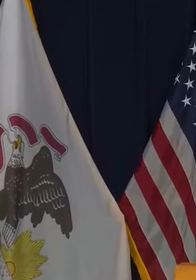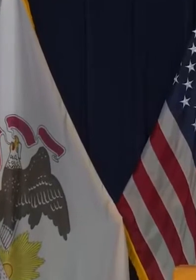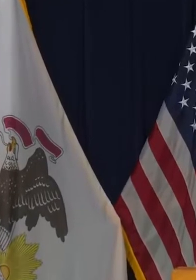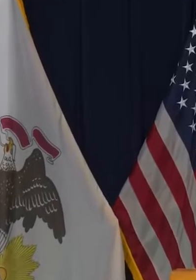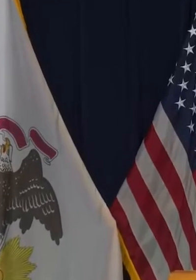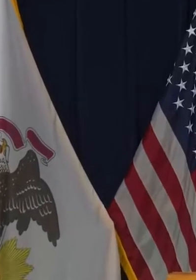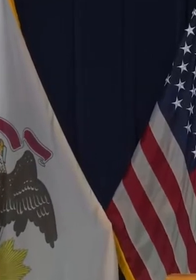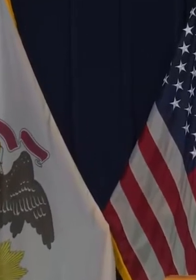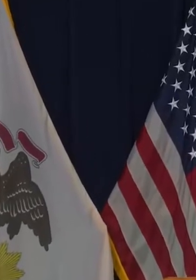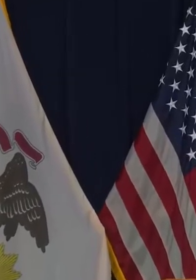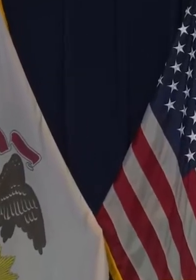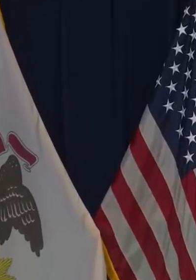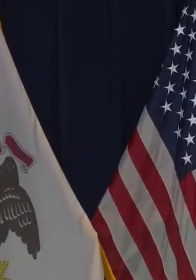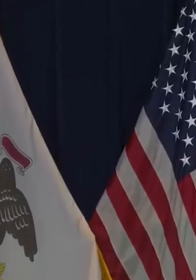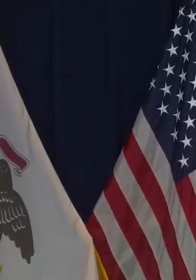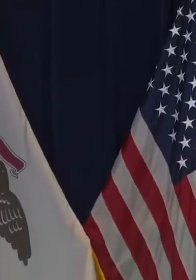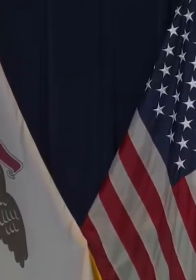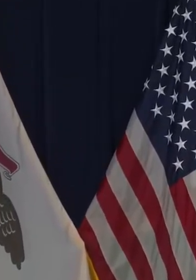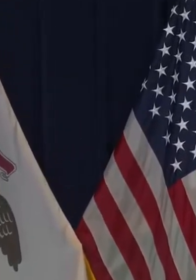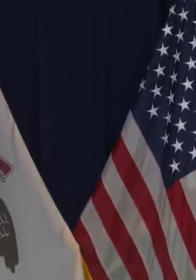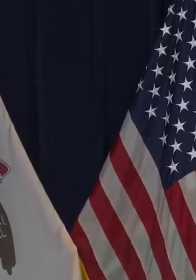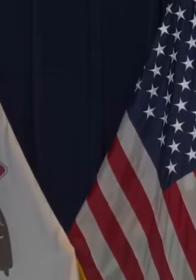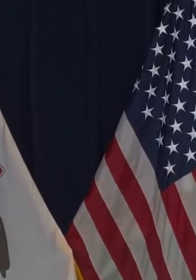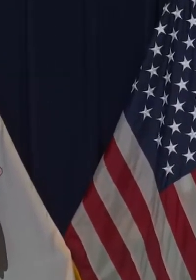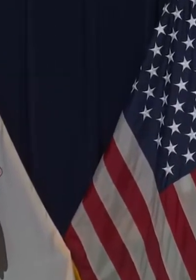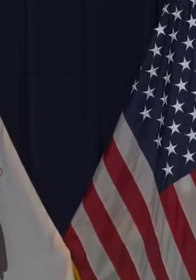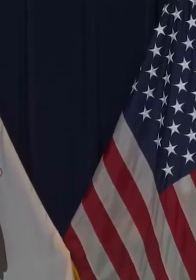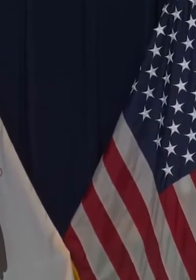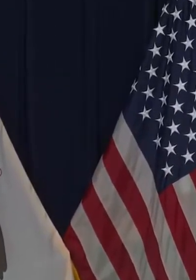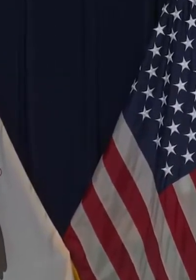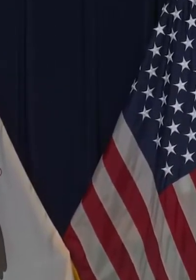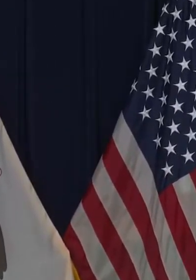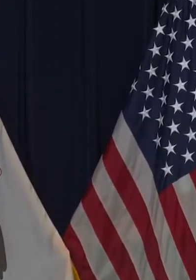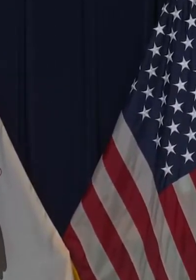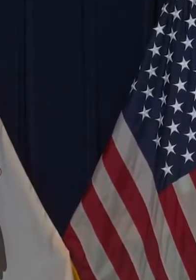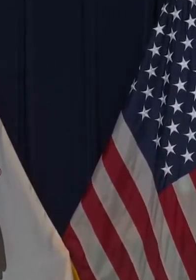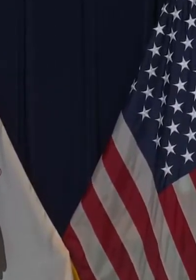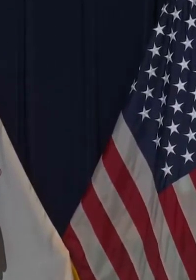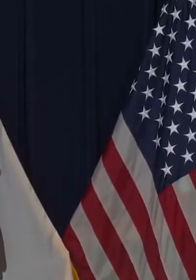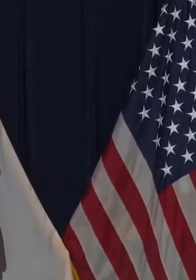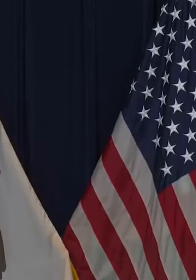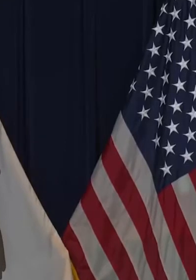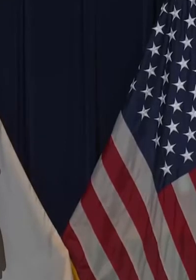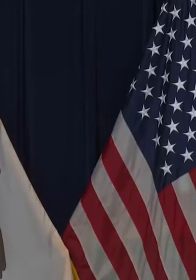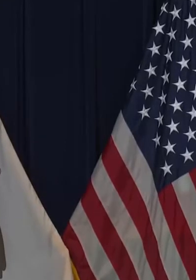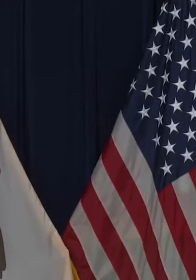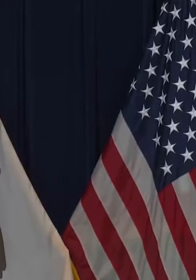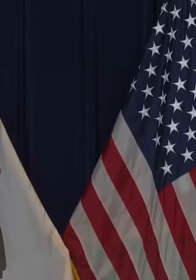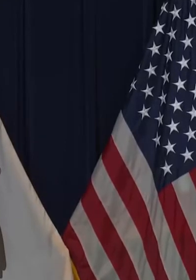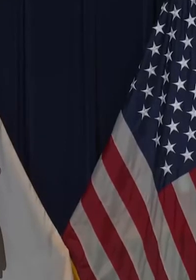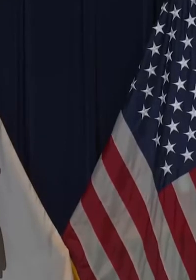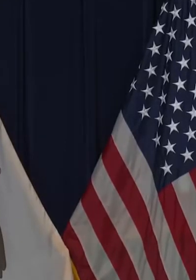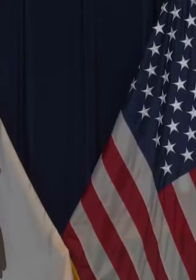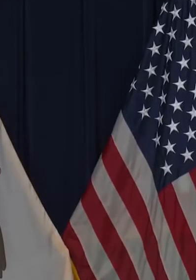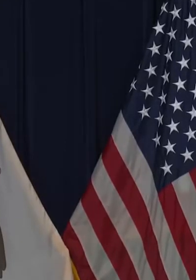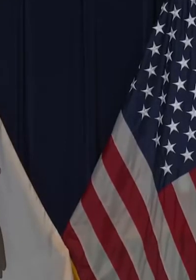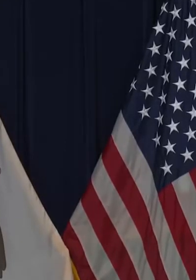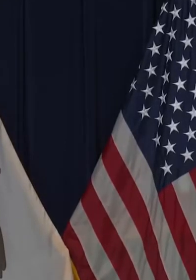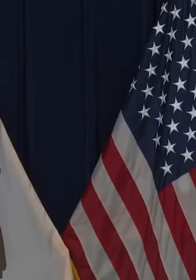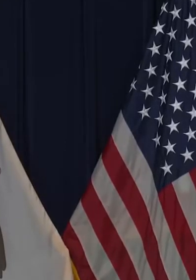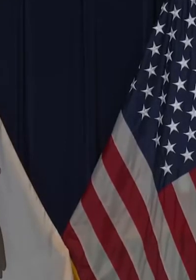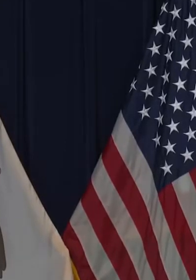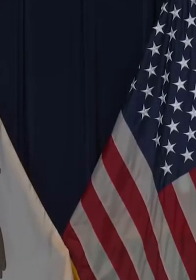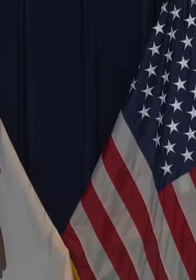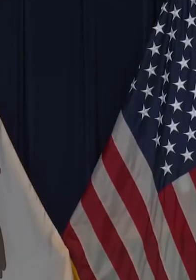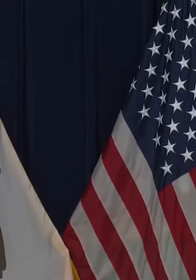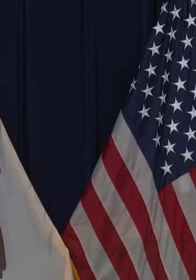que otros no se infecten. Algunas personas se han vuelto un poco insensibles a los números, pero